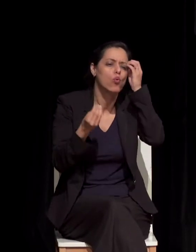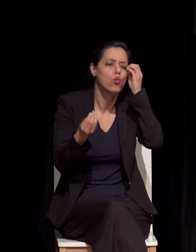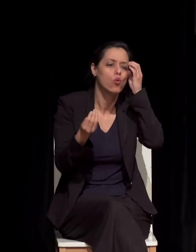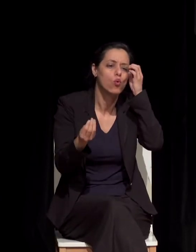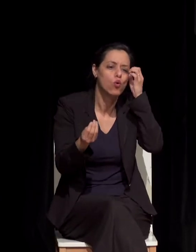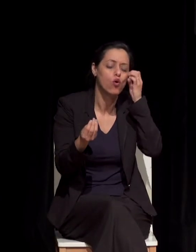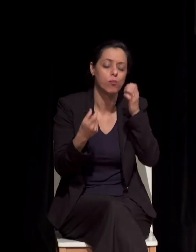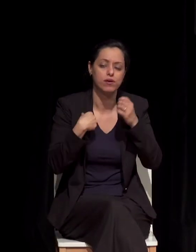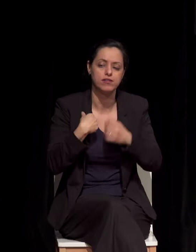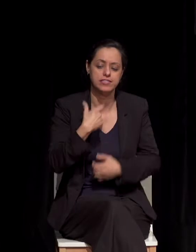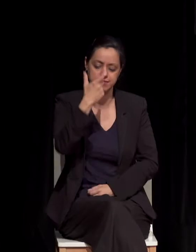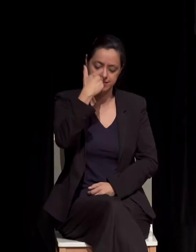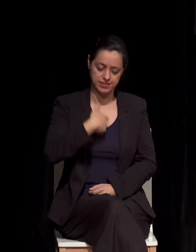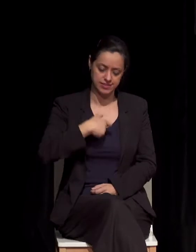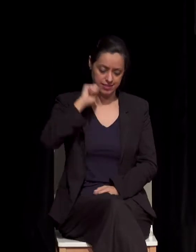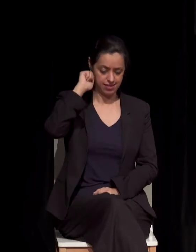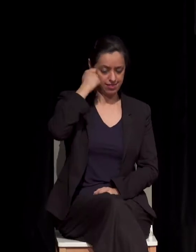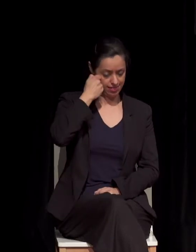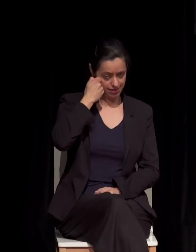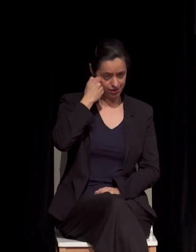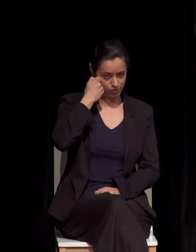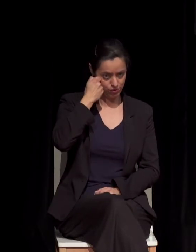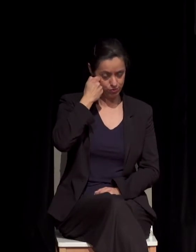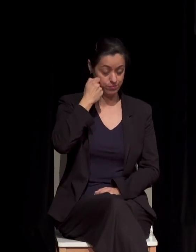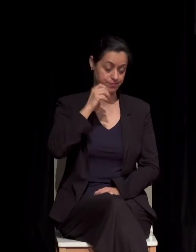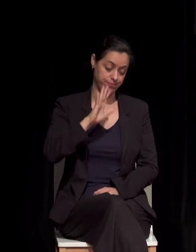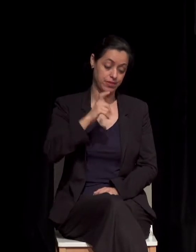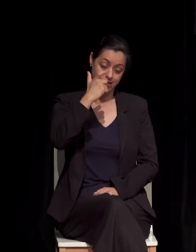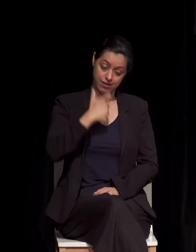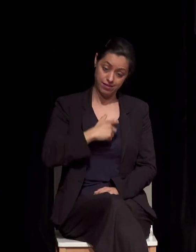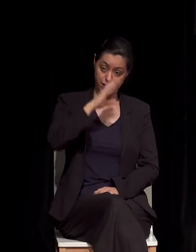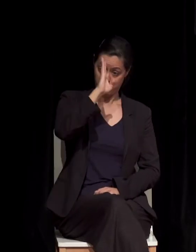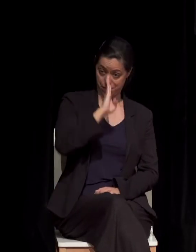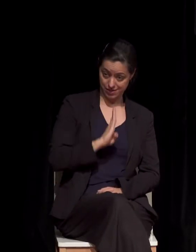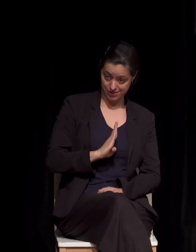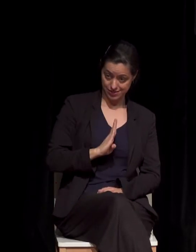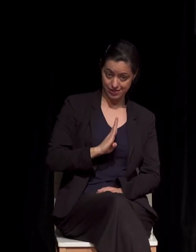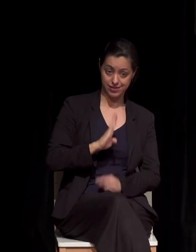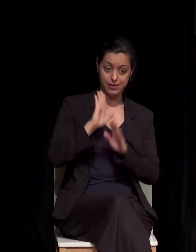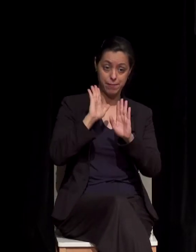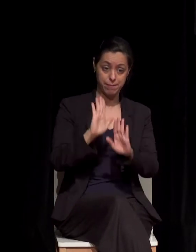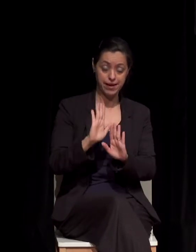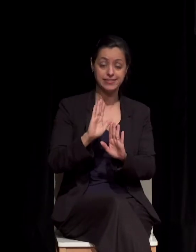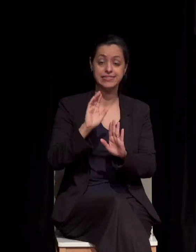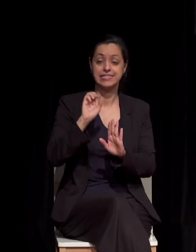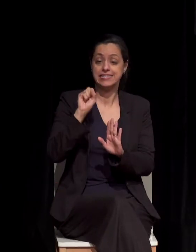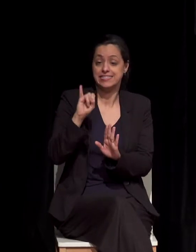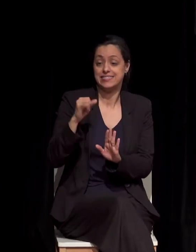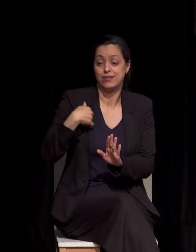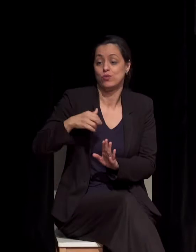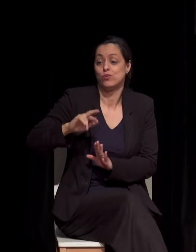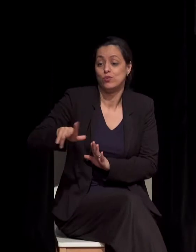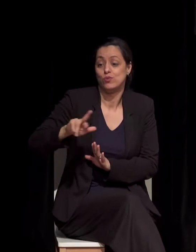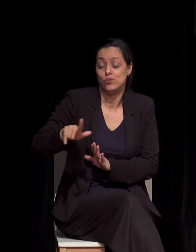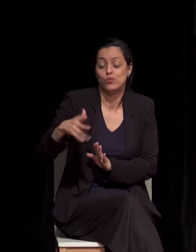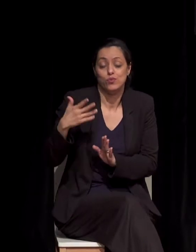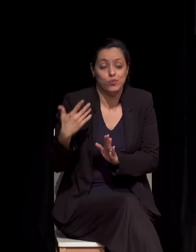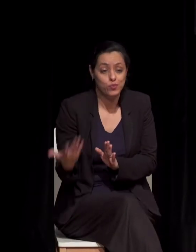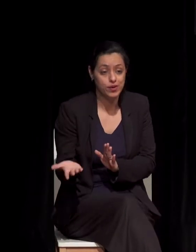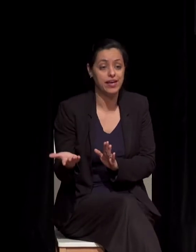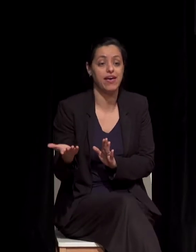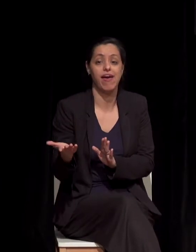um negro e um brasileiro, branco ou negro, sem ter isso como constituinte da sua formação no